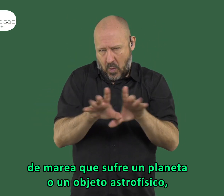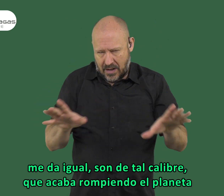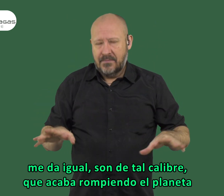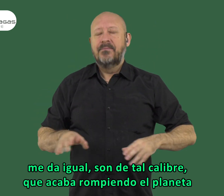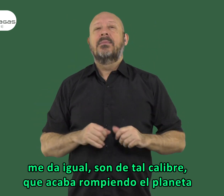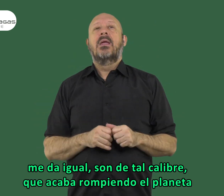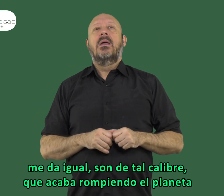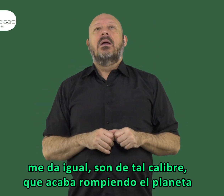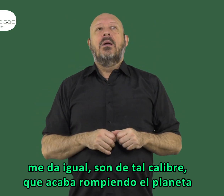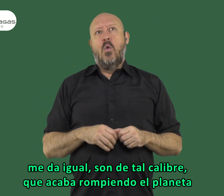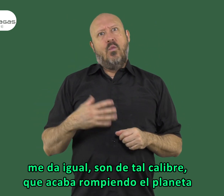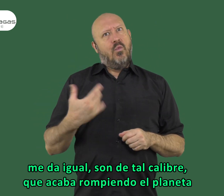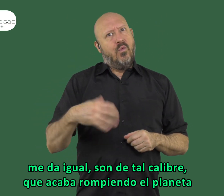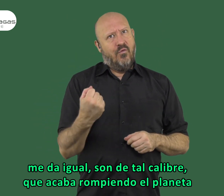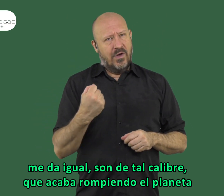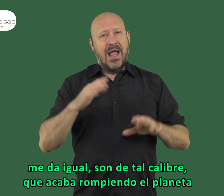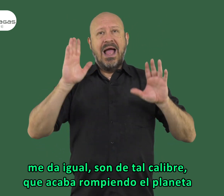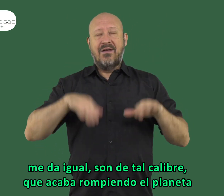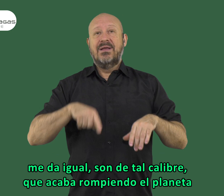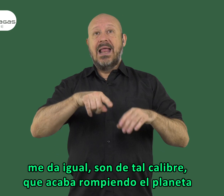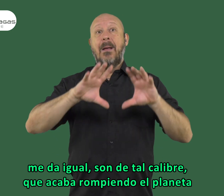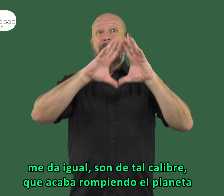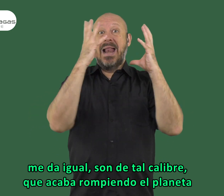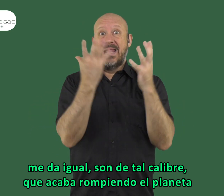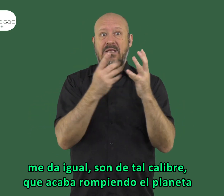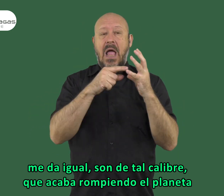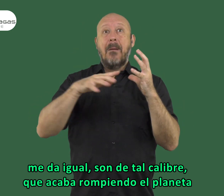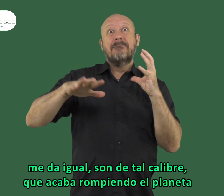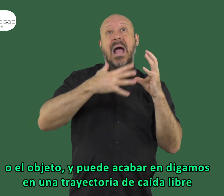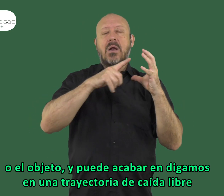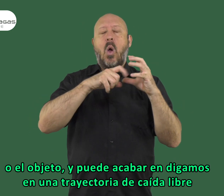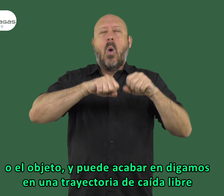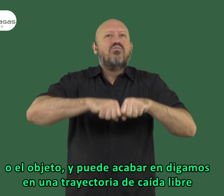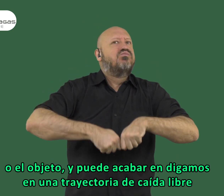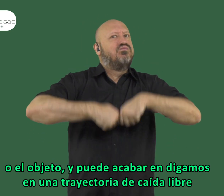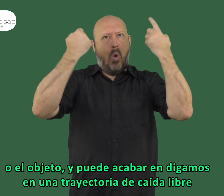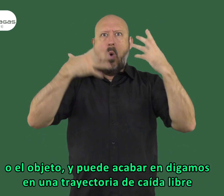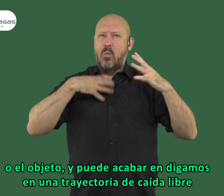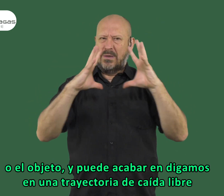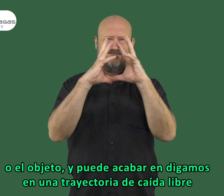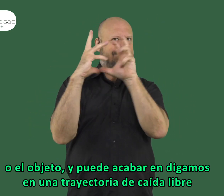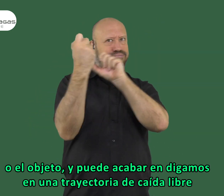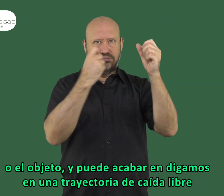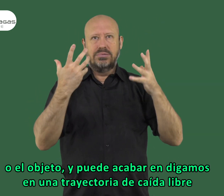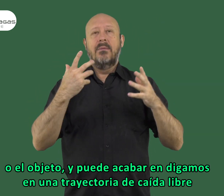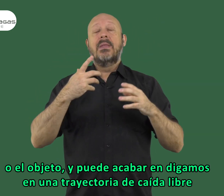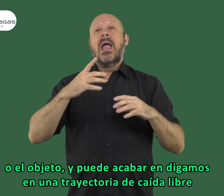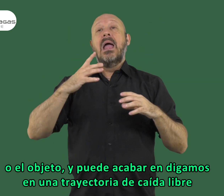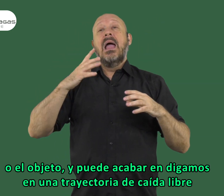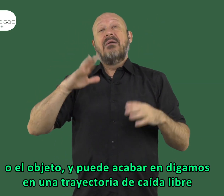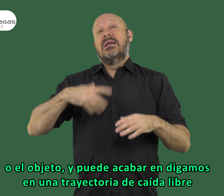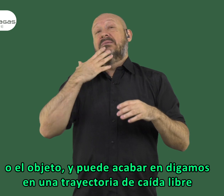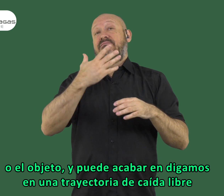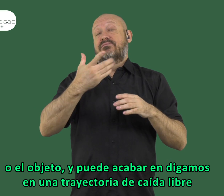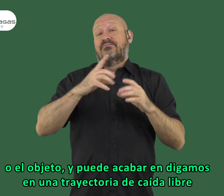astrofísico, me da igual, son de tal calibre que acaba rompiendo el planeta o el objeto y puede acabar en